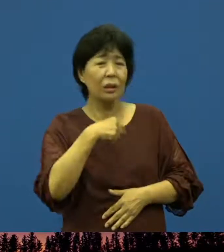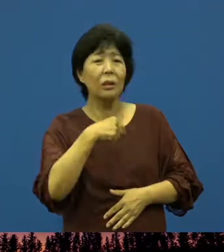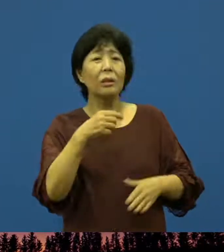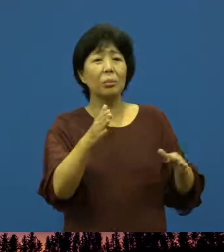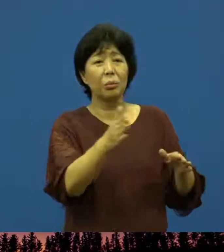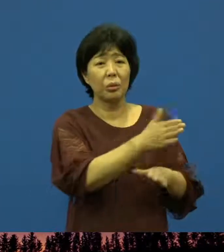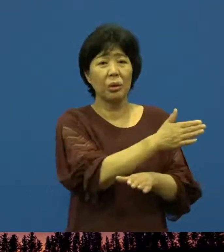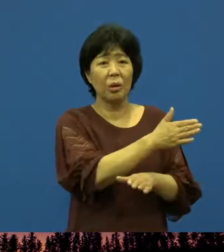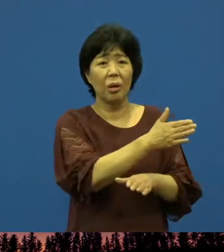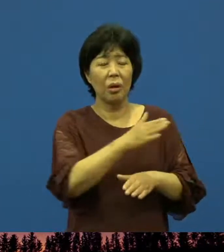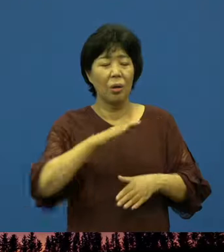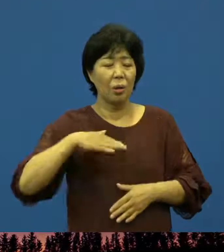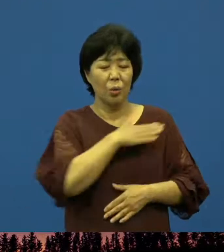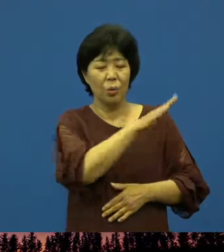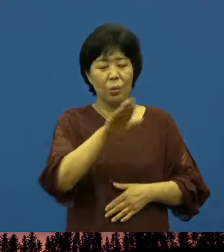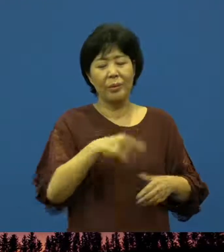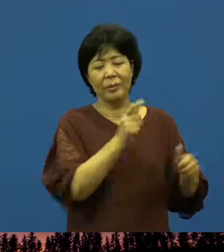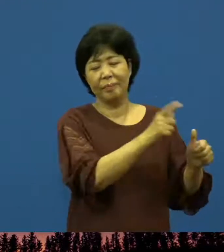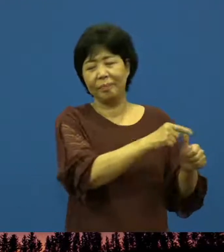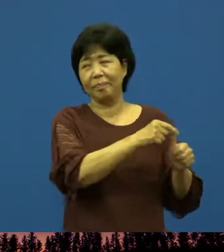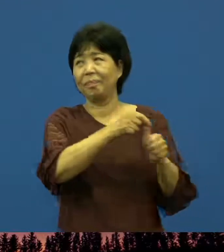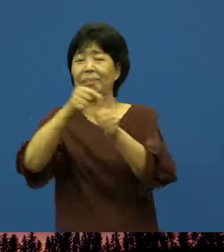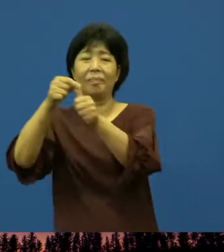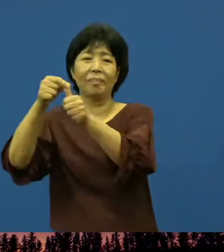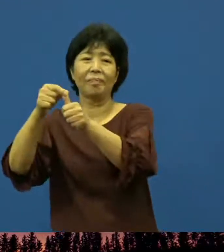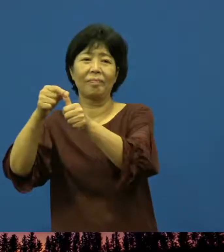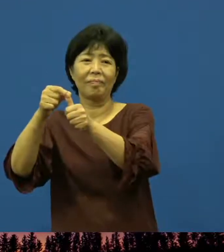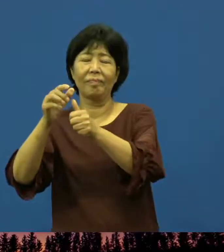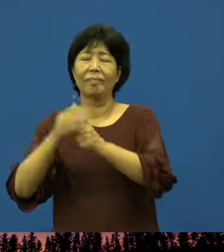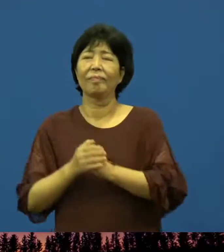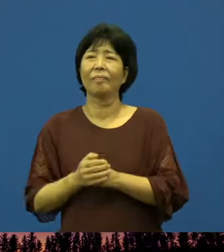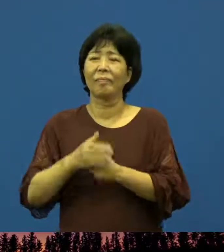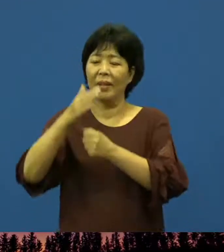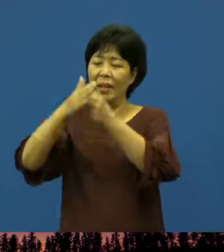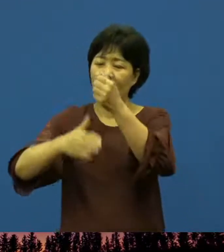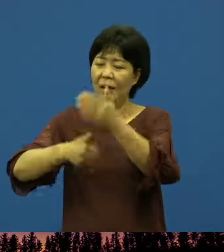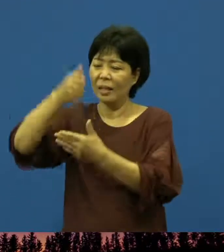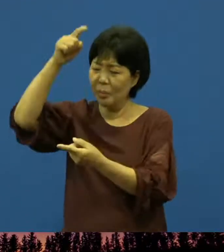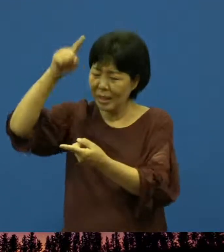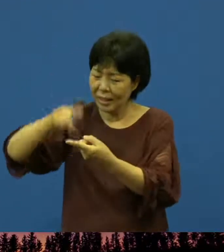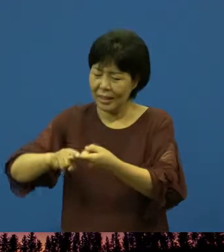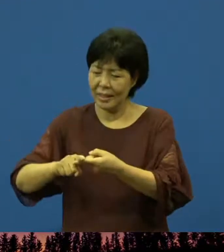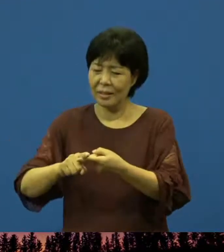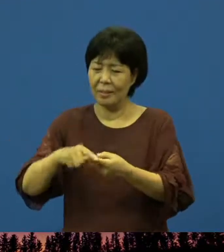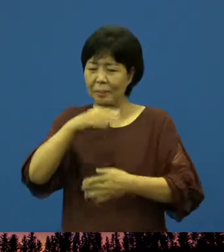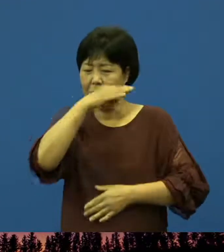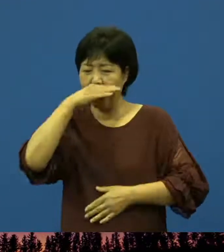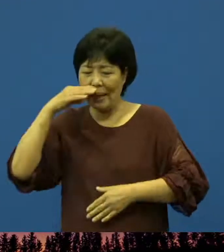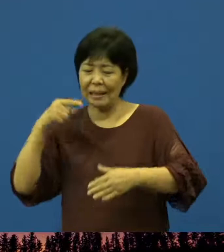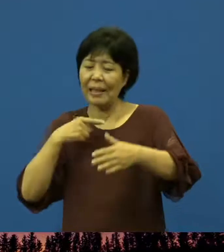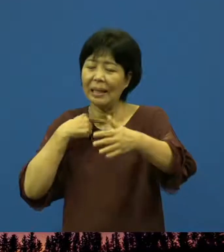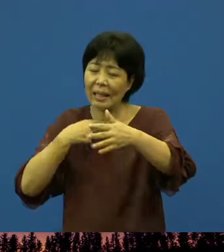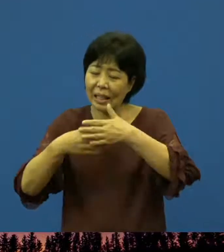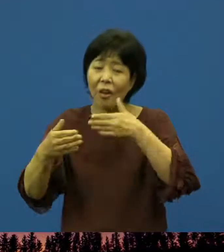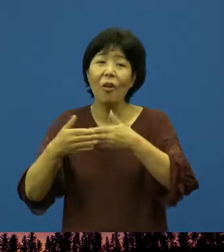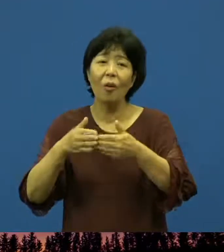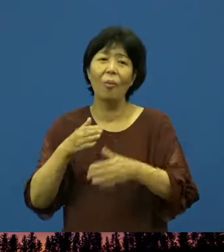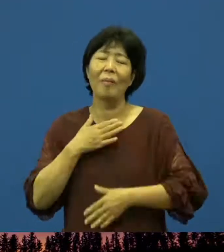우리를 건져 지켜낼 수 있는 것은 하나님을 온전히 경험하는 것입니다. 그분의